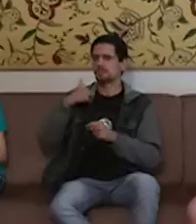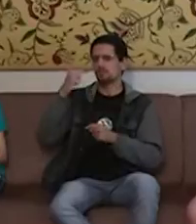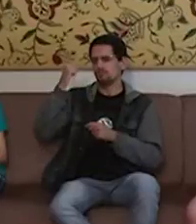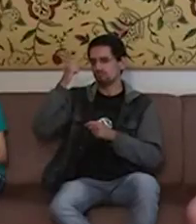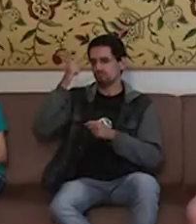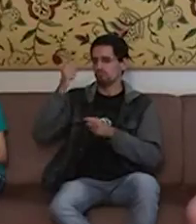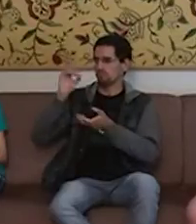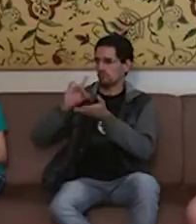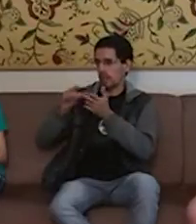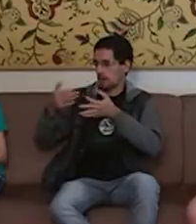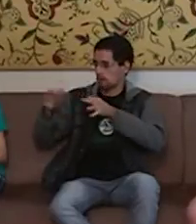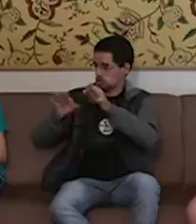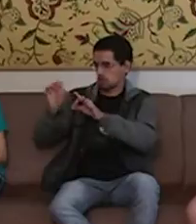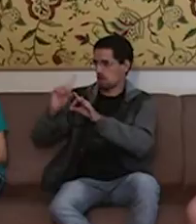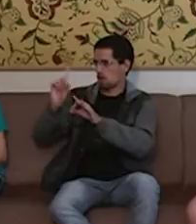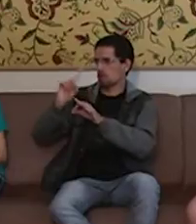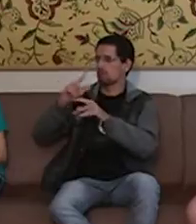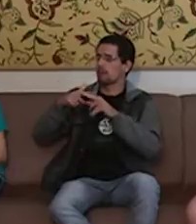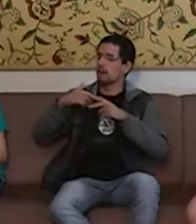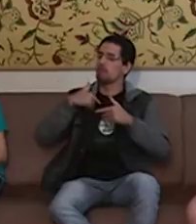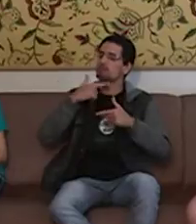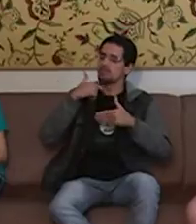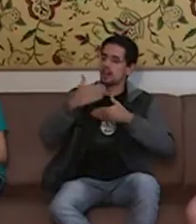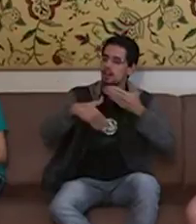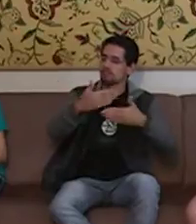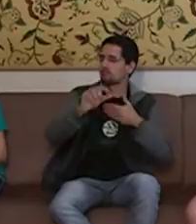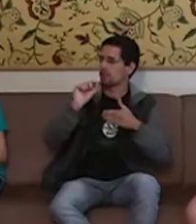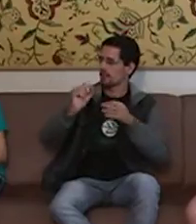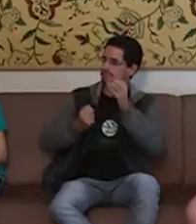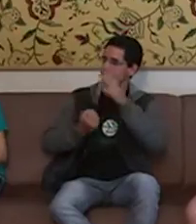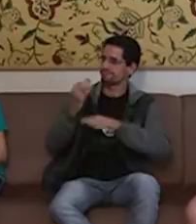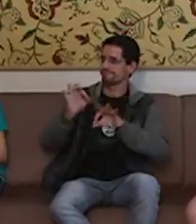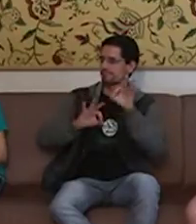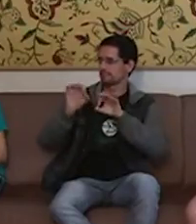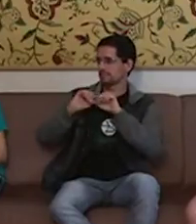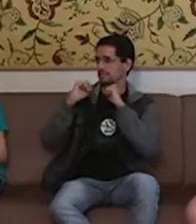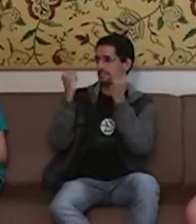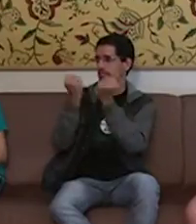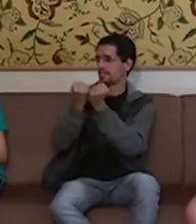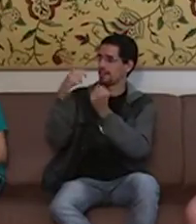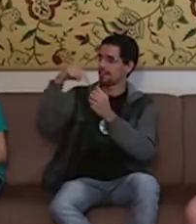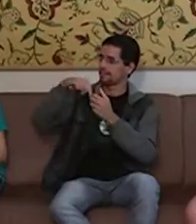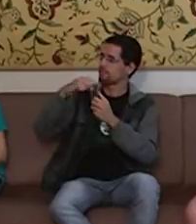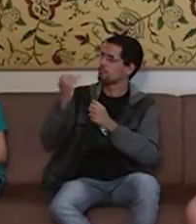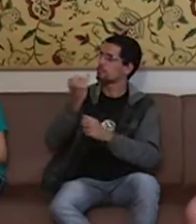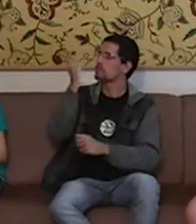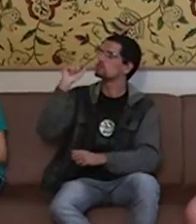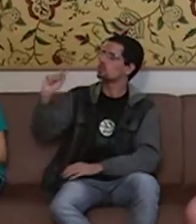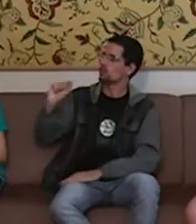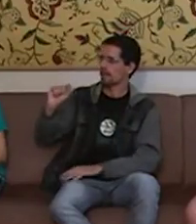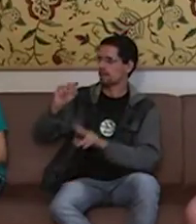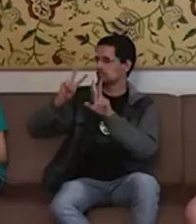Na verdade, eu não participo de projetos, mas eu gostaria de participar da criação de um seminário específico. Por quê?